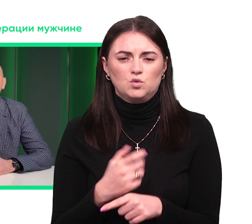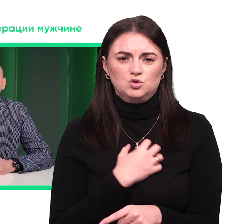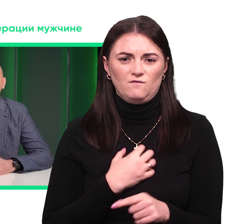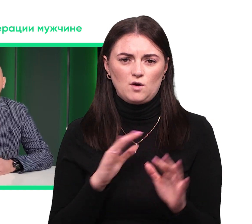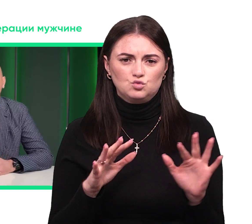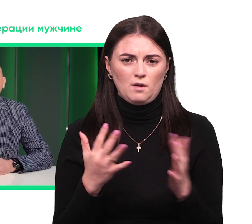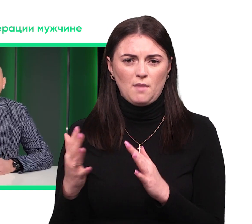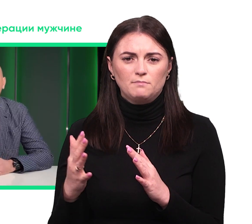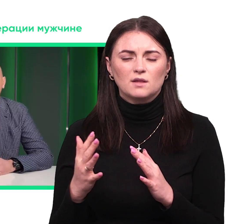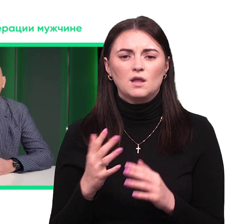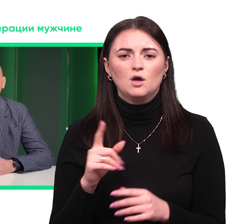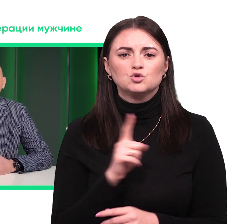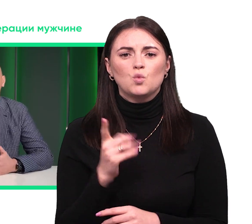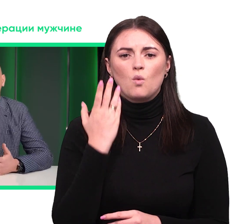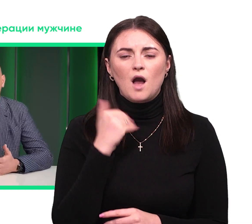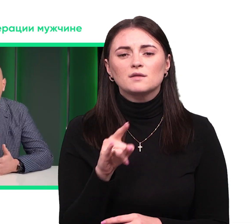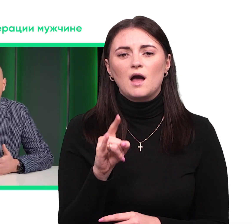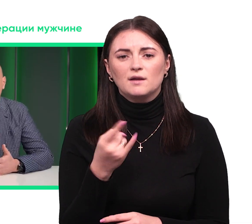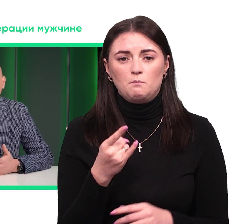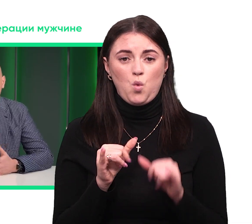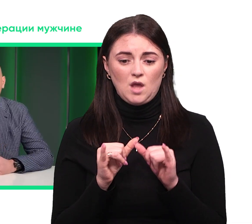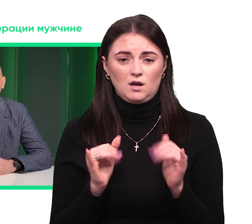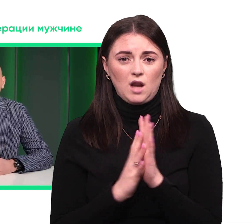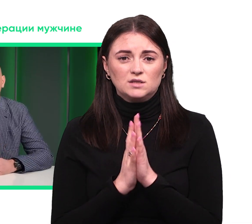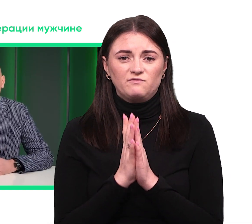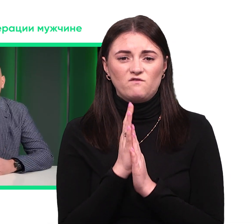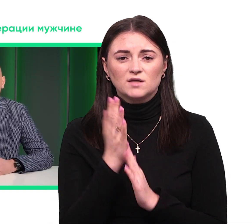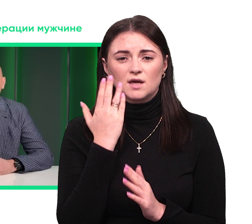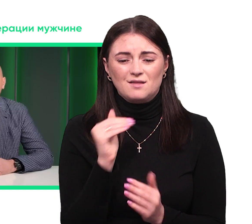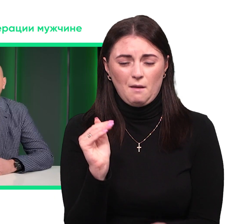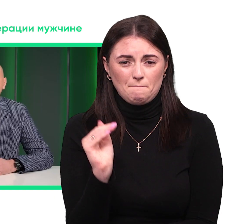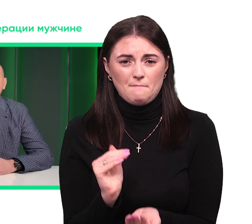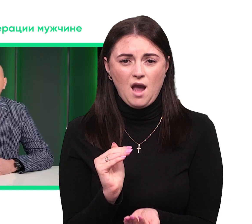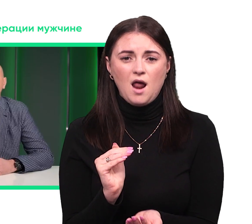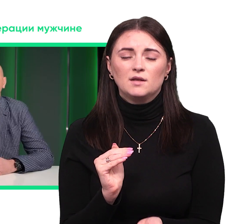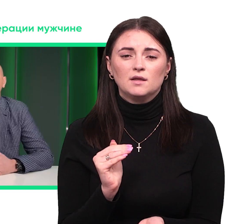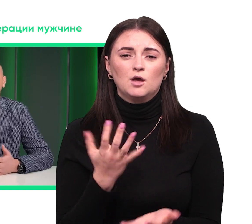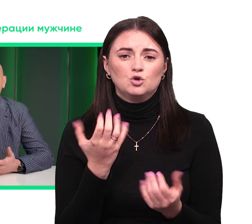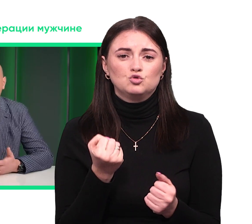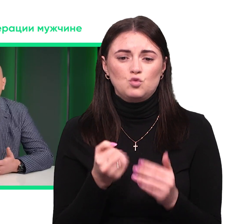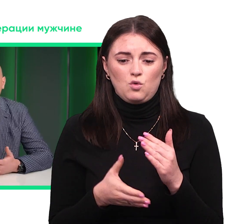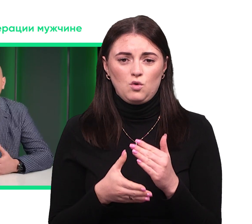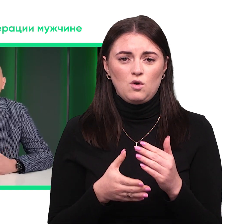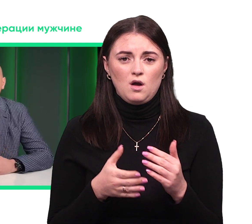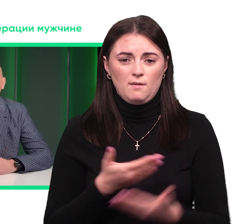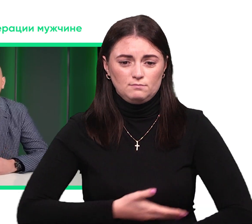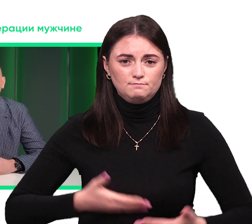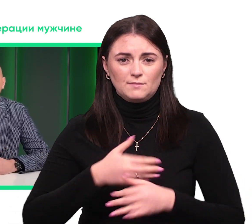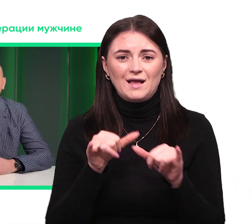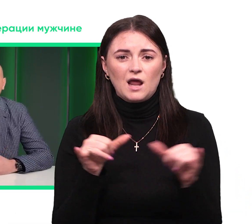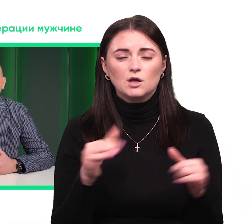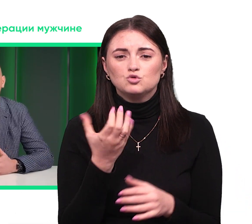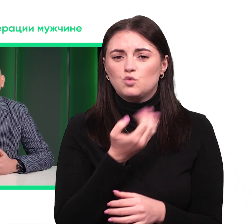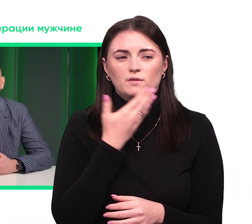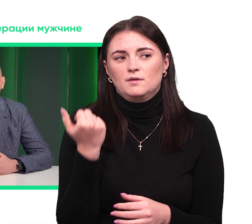момент, что когда ребенок развивается, когда он еще маленький, когда еще половые органы его развиваются, а еще ему нет,